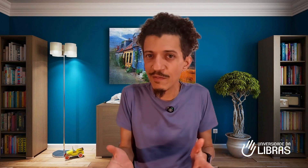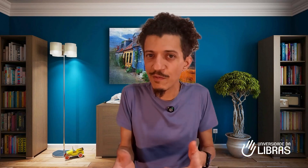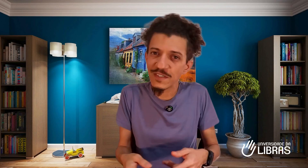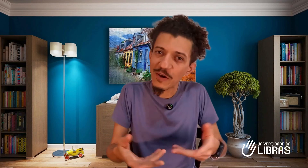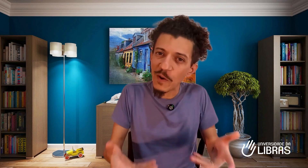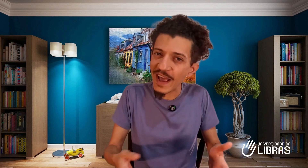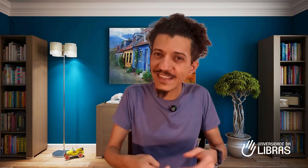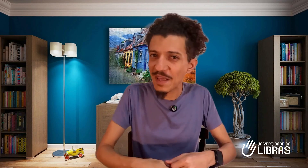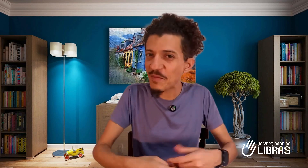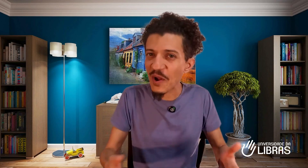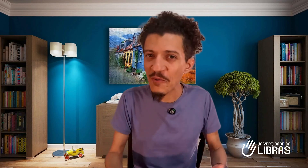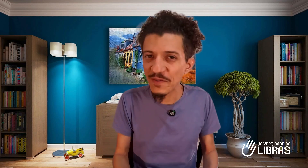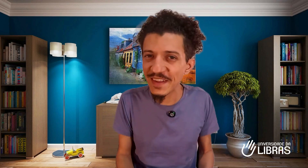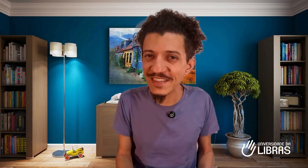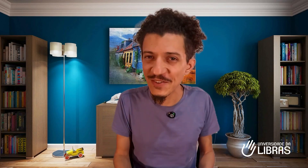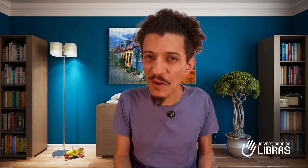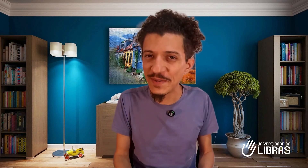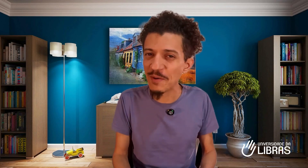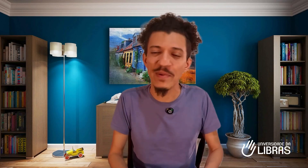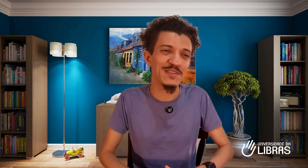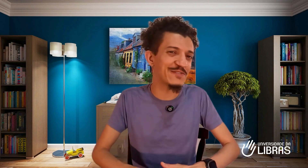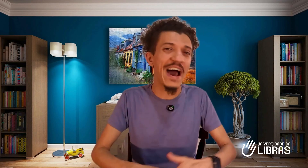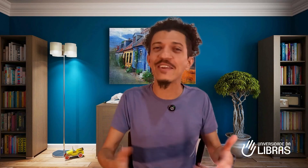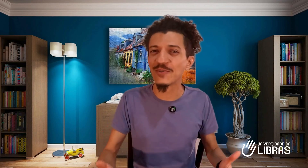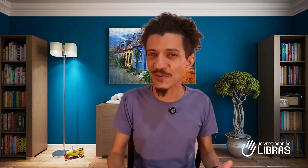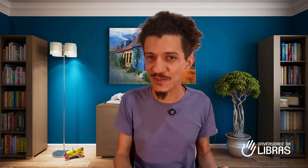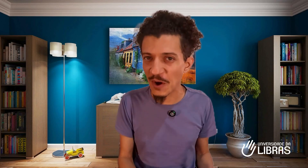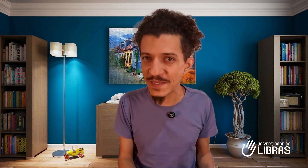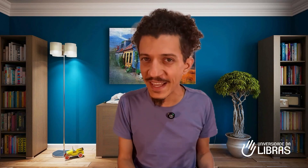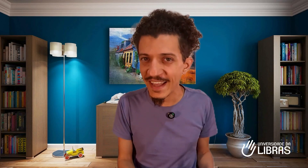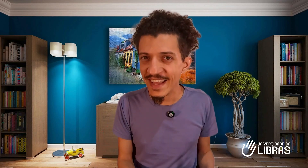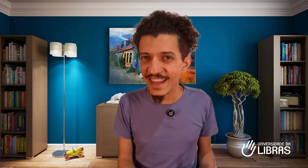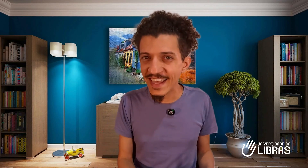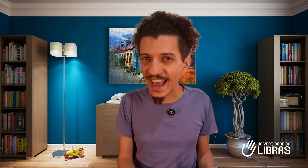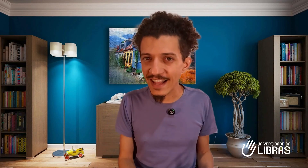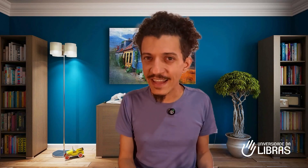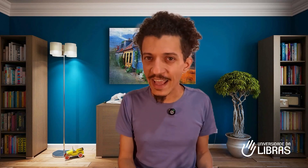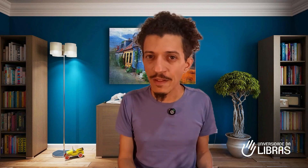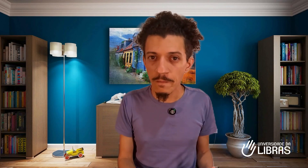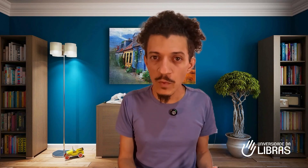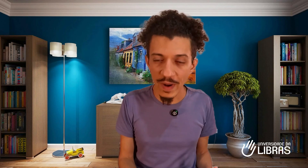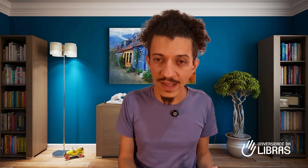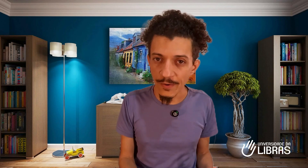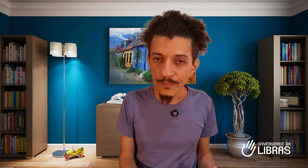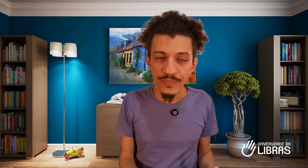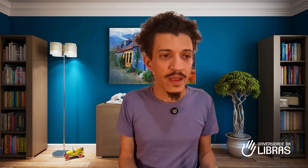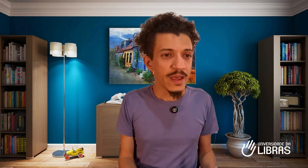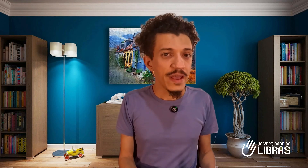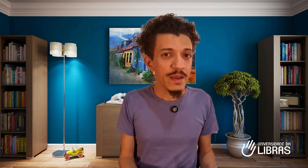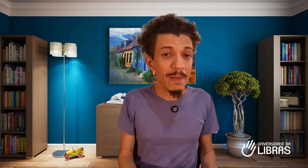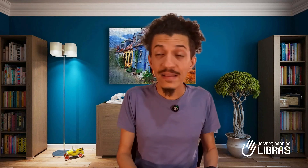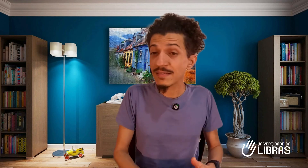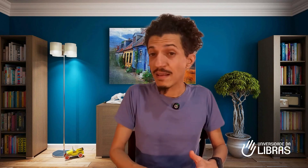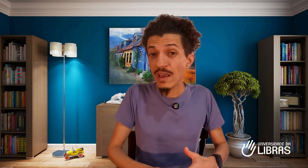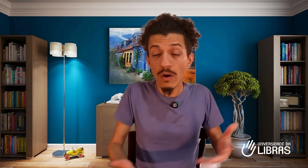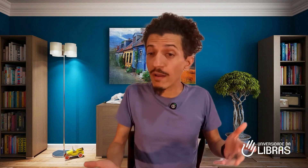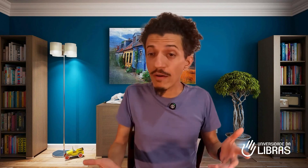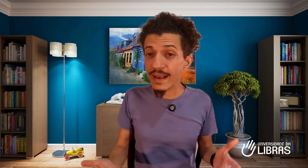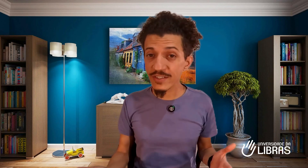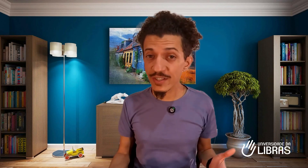você conhece aí por algum desses nomes ou pelos vários outros nomes que ela tem no Brasil. Mas em qualquer lugar que a gente foi,